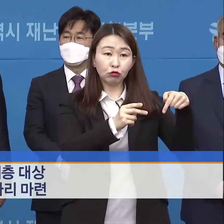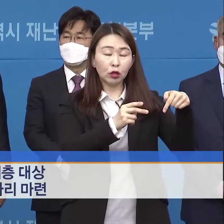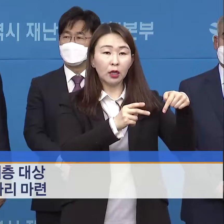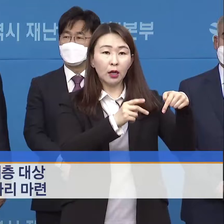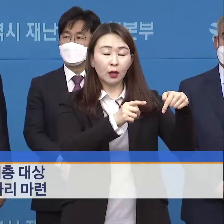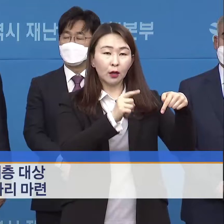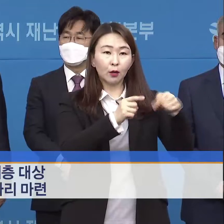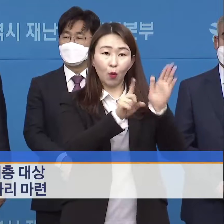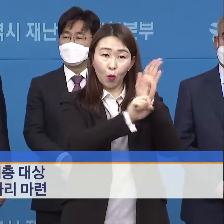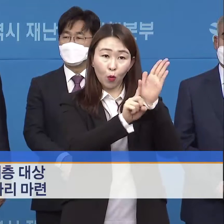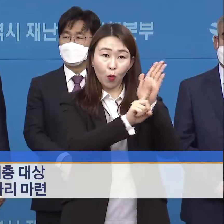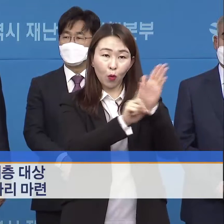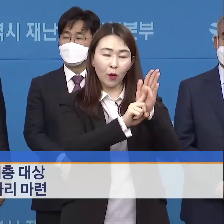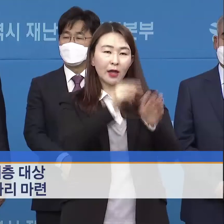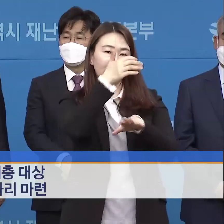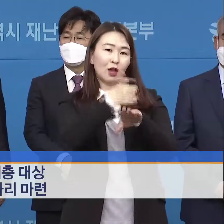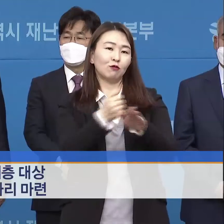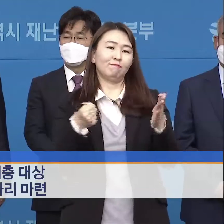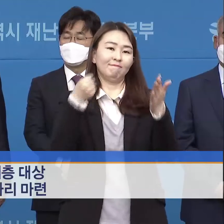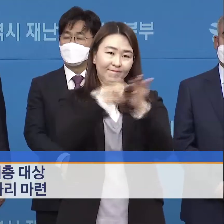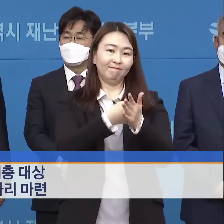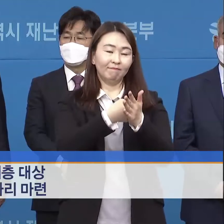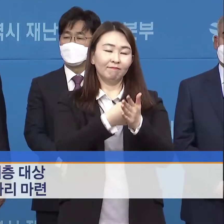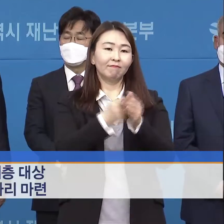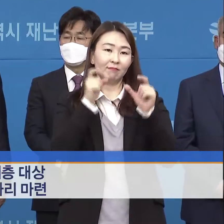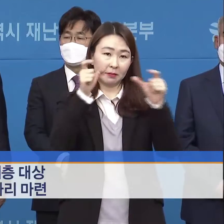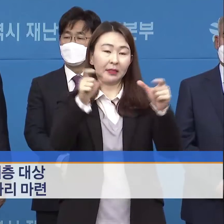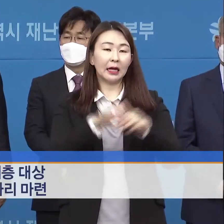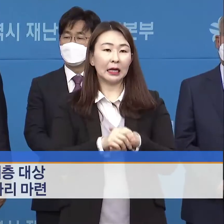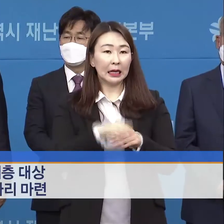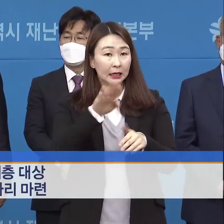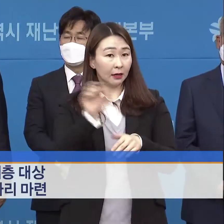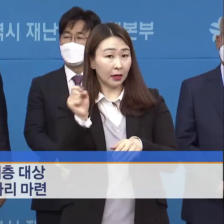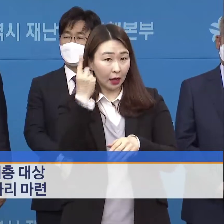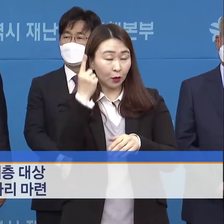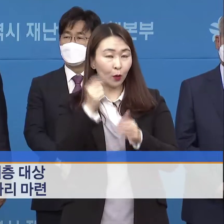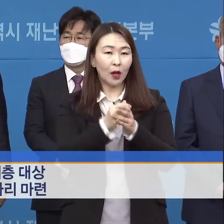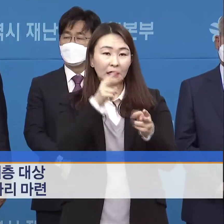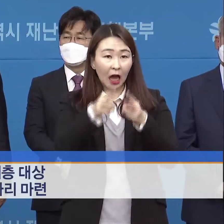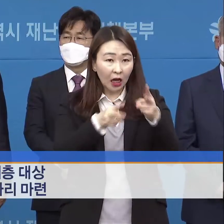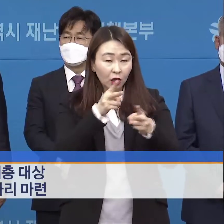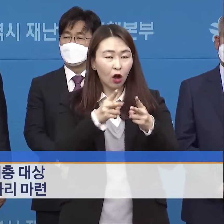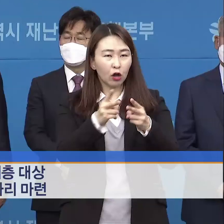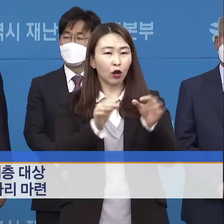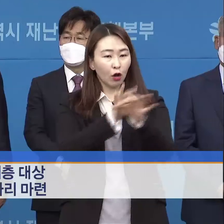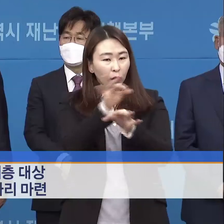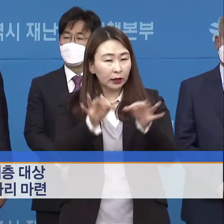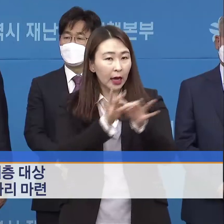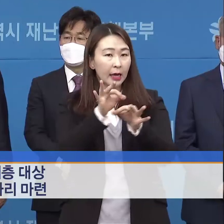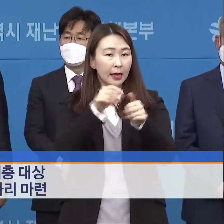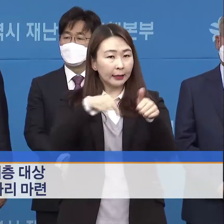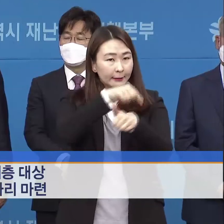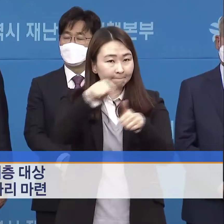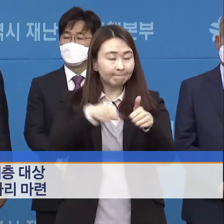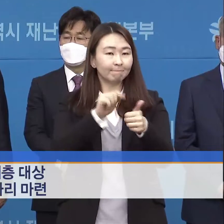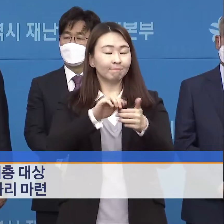통상자원부 공모에 최종 선정이 되었습니다. 이를 계기로 사회적 경제 생태계